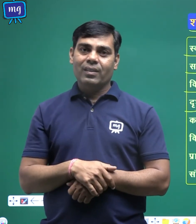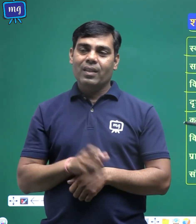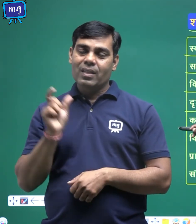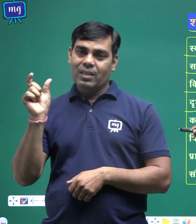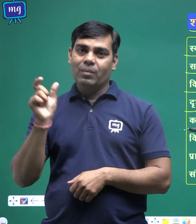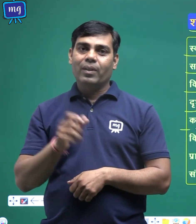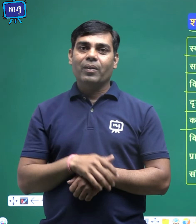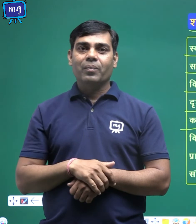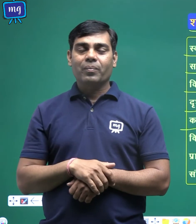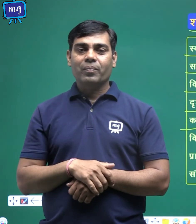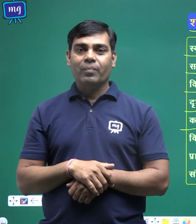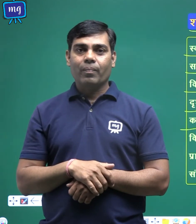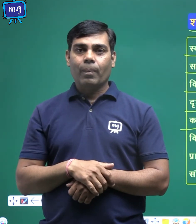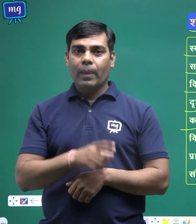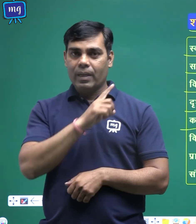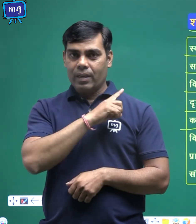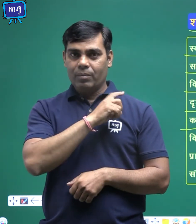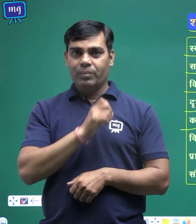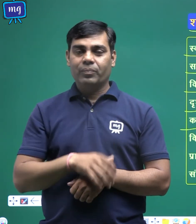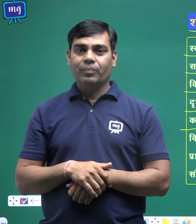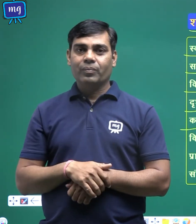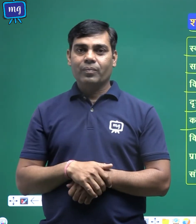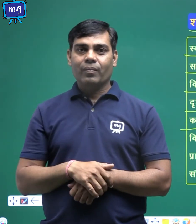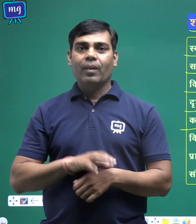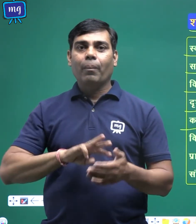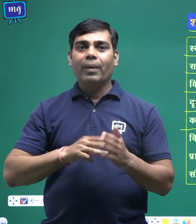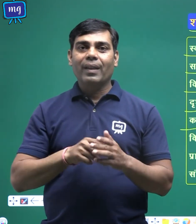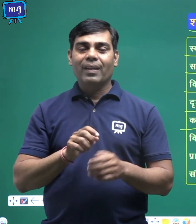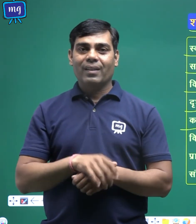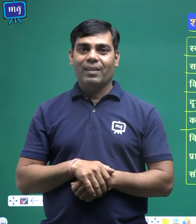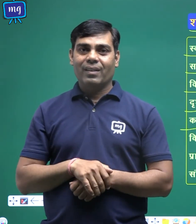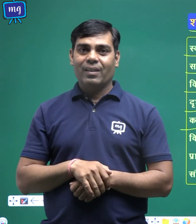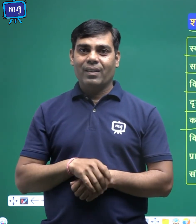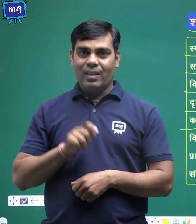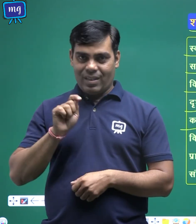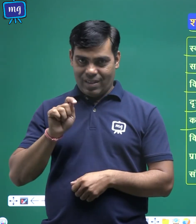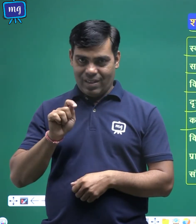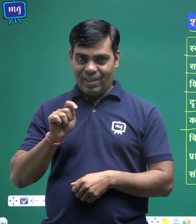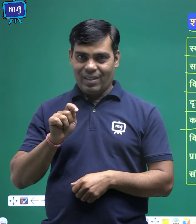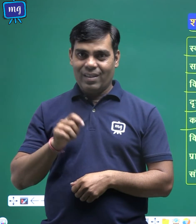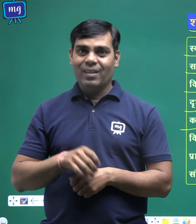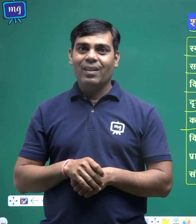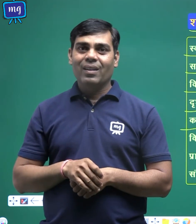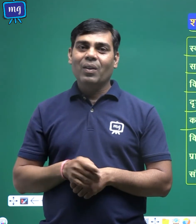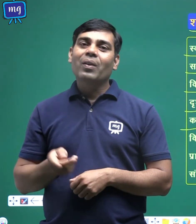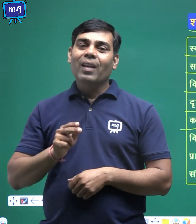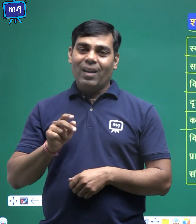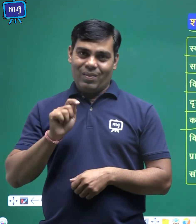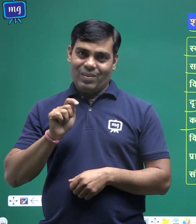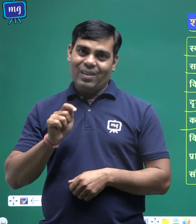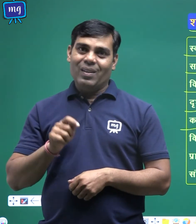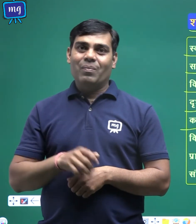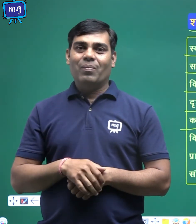शब्द है कर्म, अर्थ है कार्य या काम,